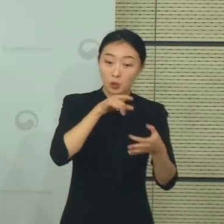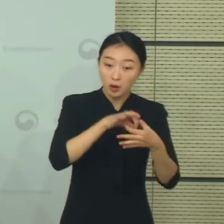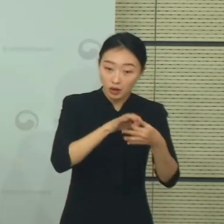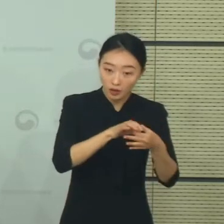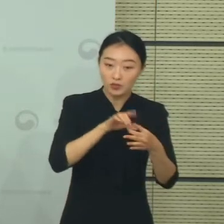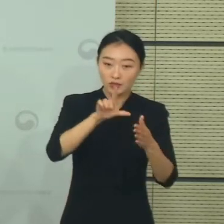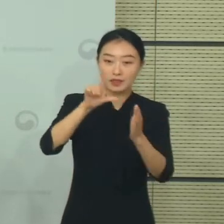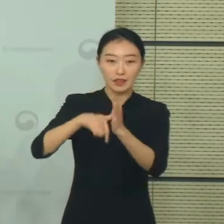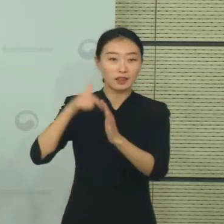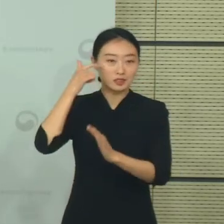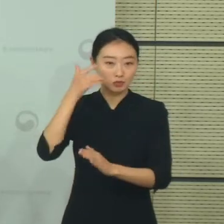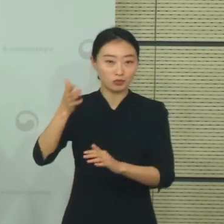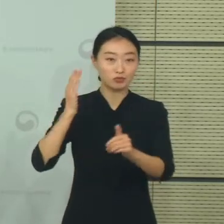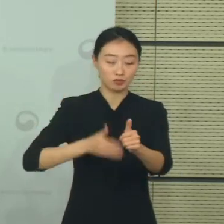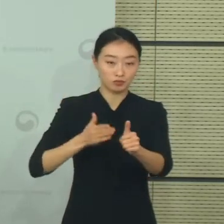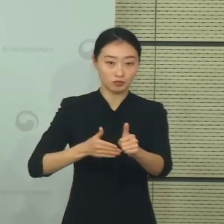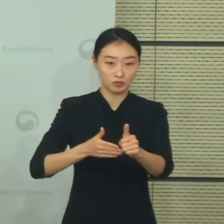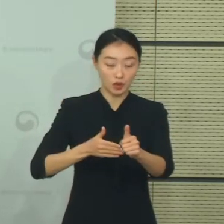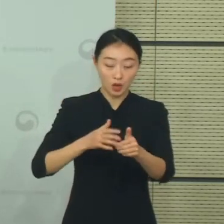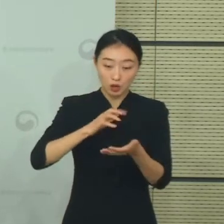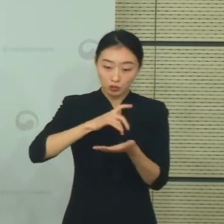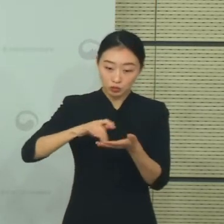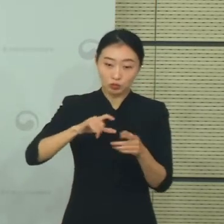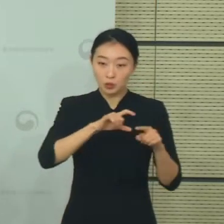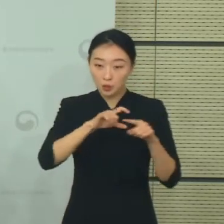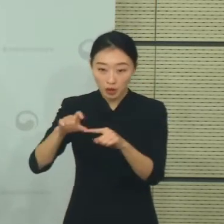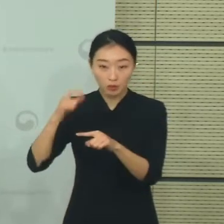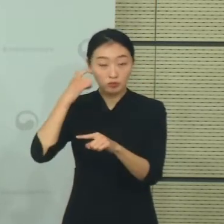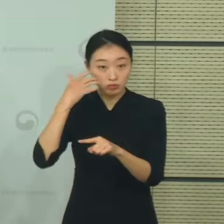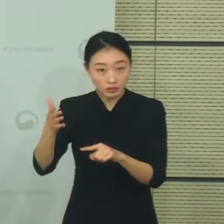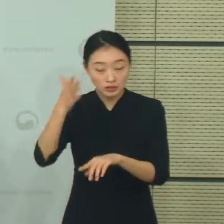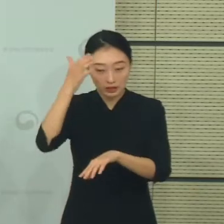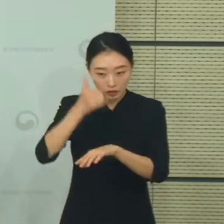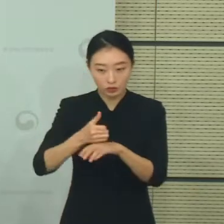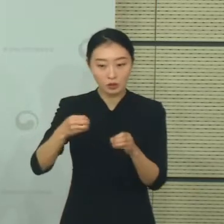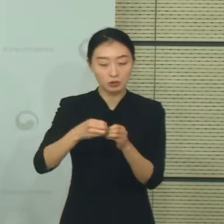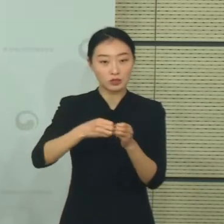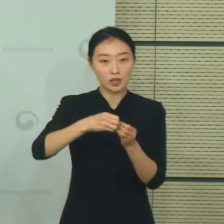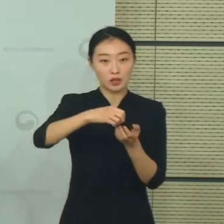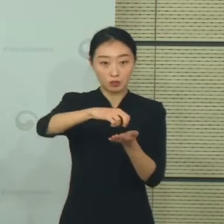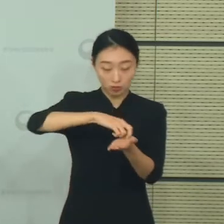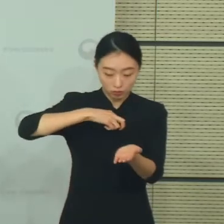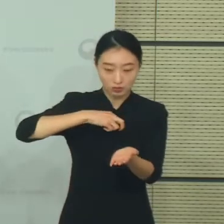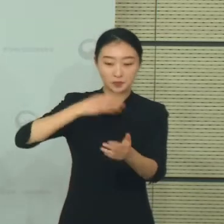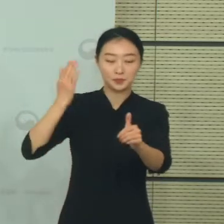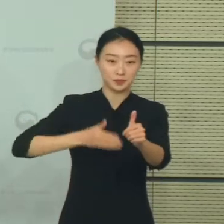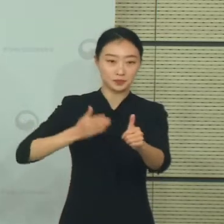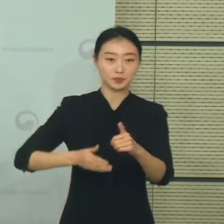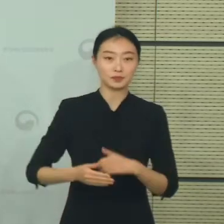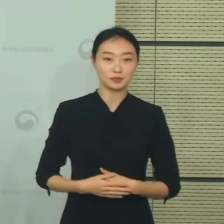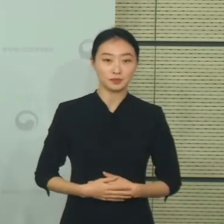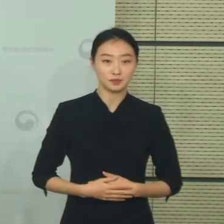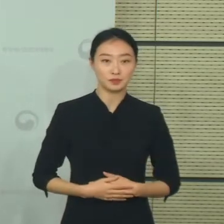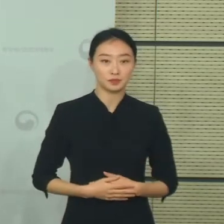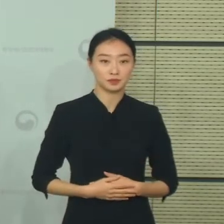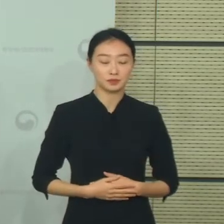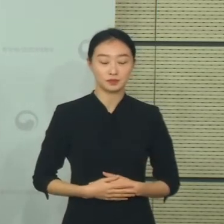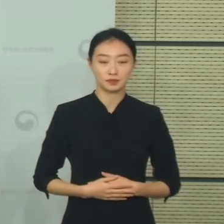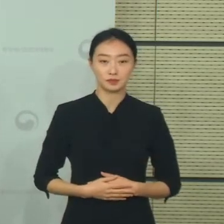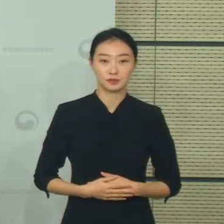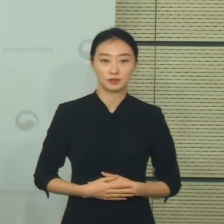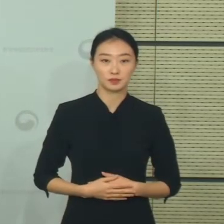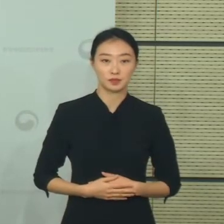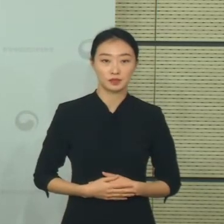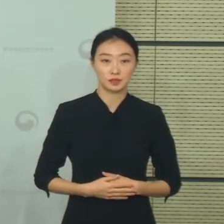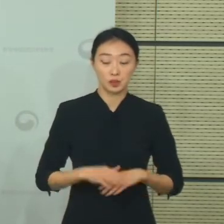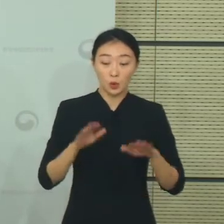주시기 바랍니다. 구체적인 통계 등에 대한 문의는 문자로 언론 대응팀으로 주시기 바랍니다. 우선 질문은 오늘